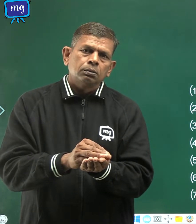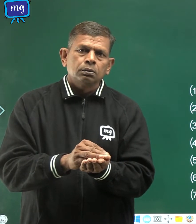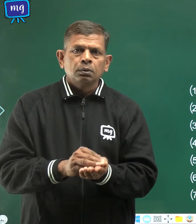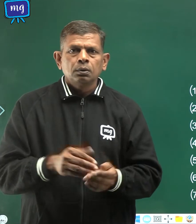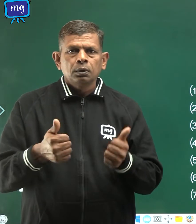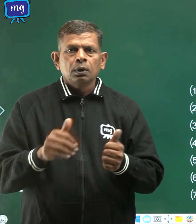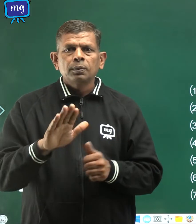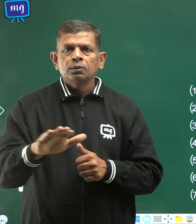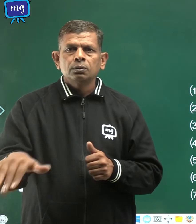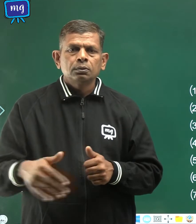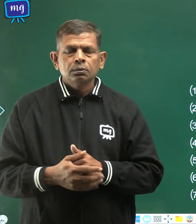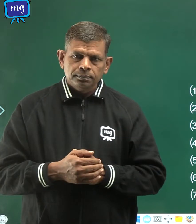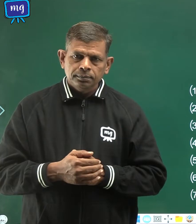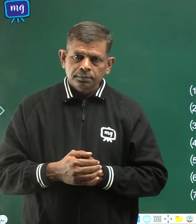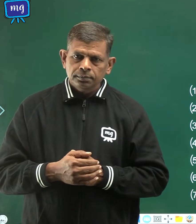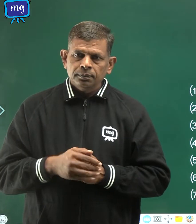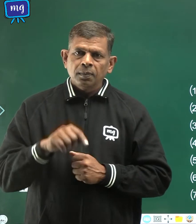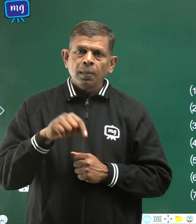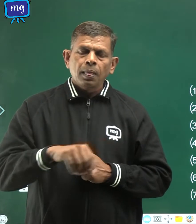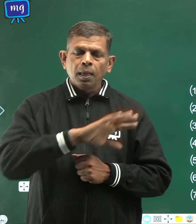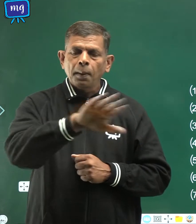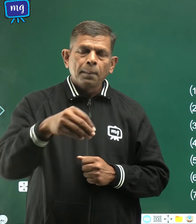ठीक है बच्चों, अब हम